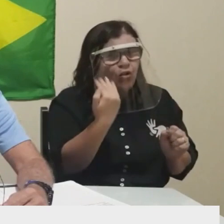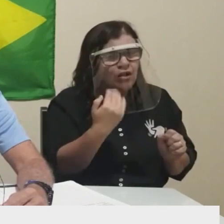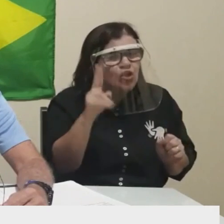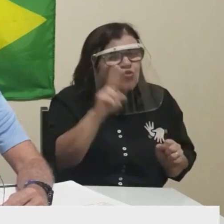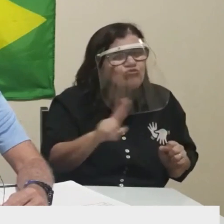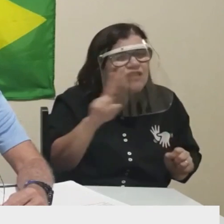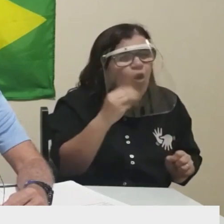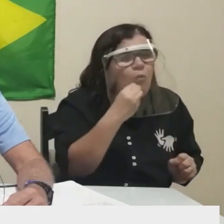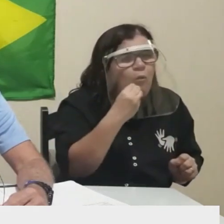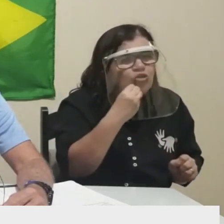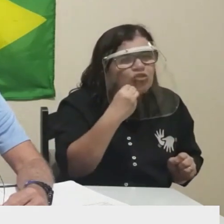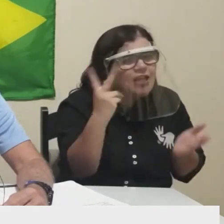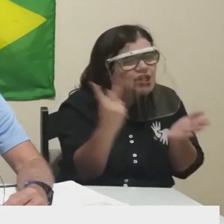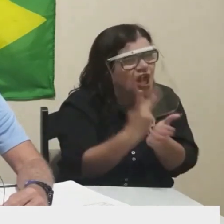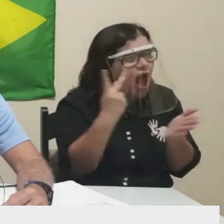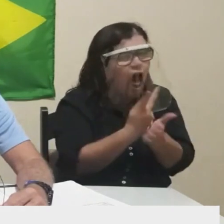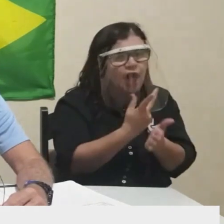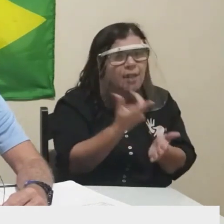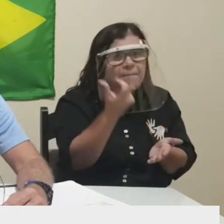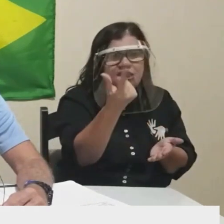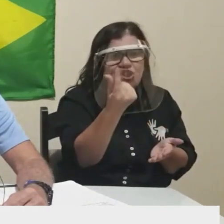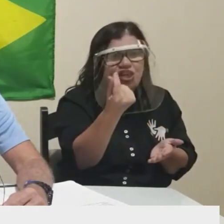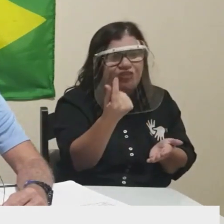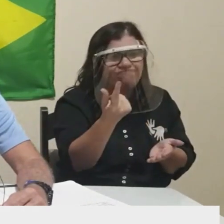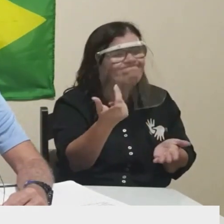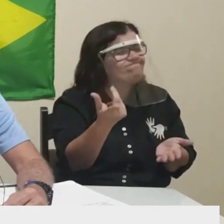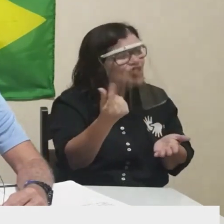uma oportunidade para ganhar dinheiro sujo,